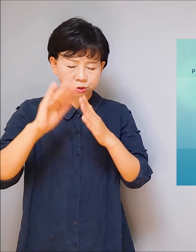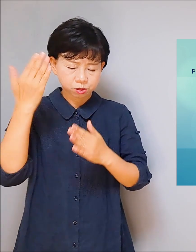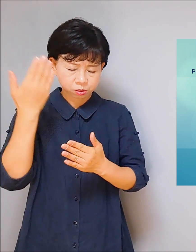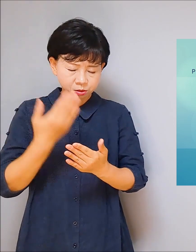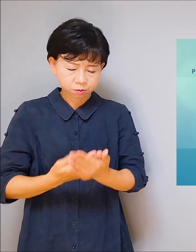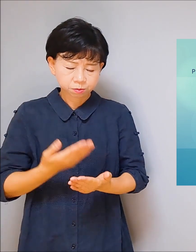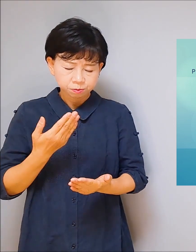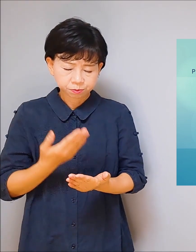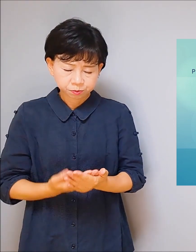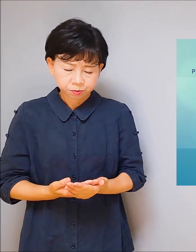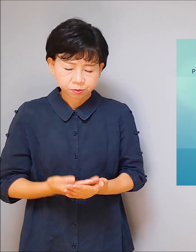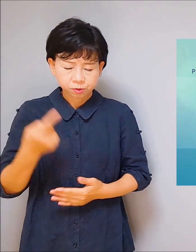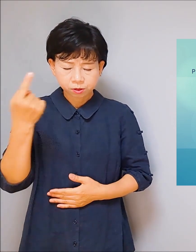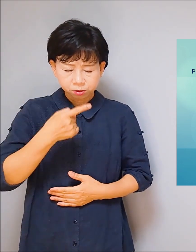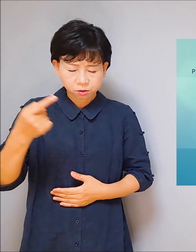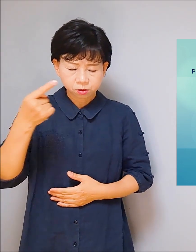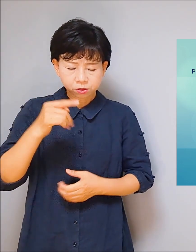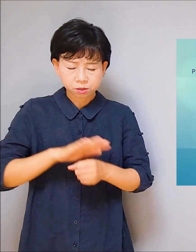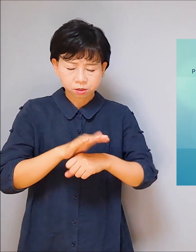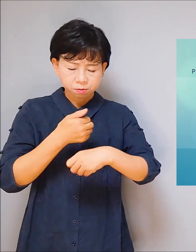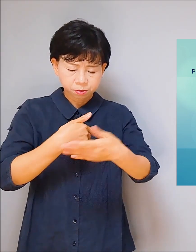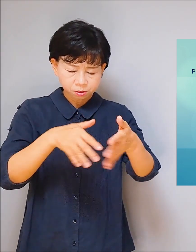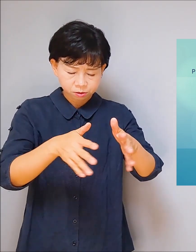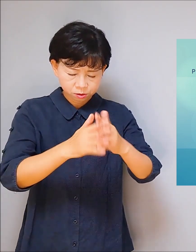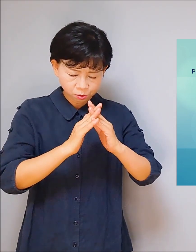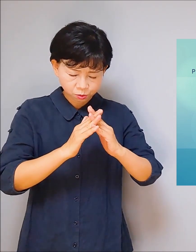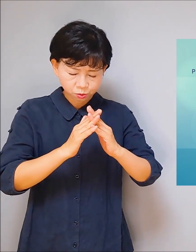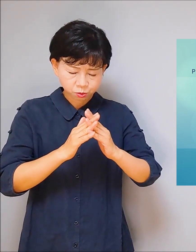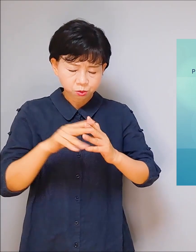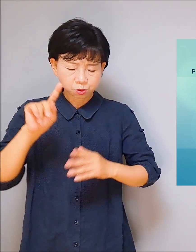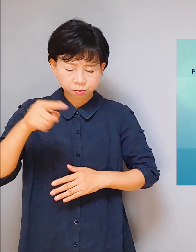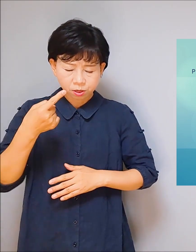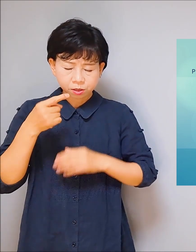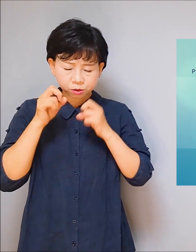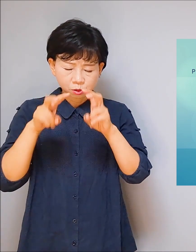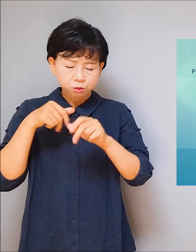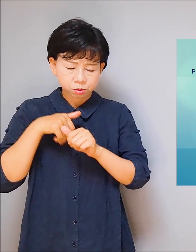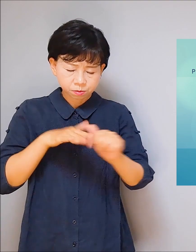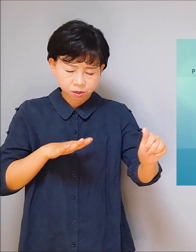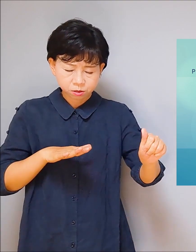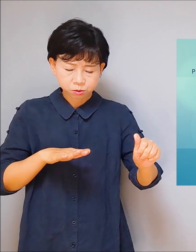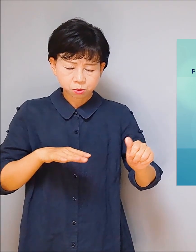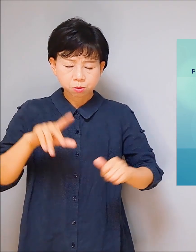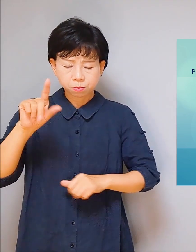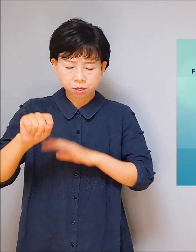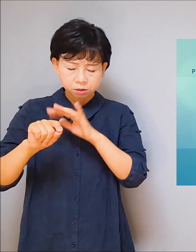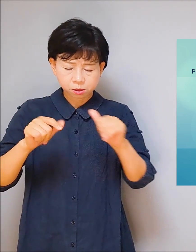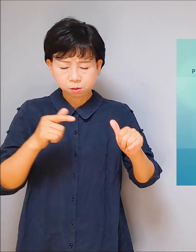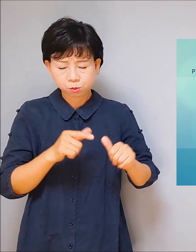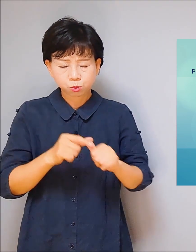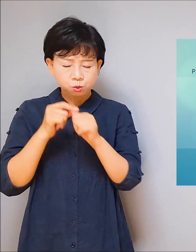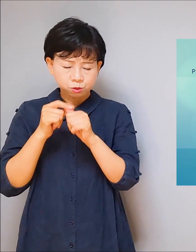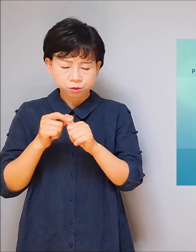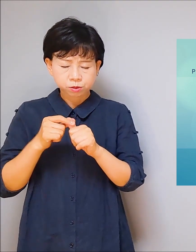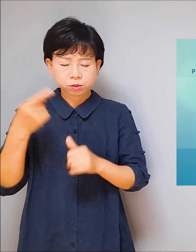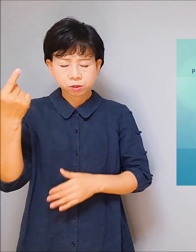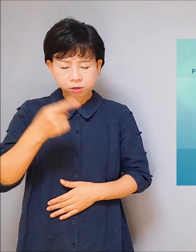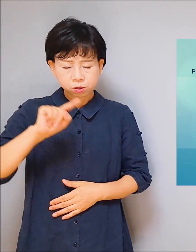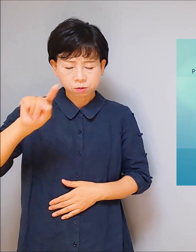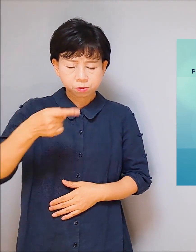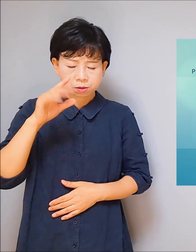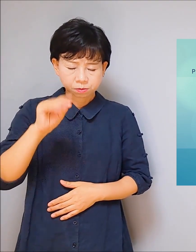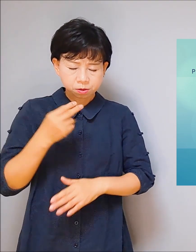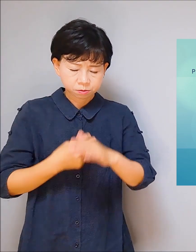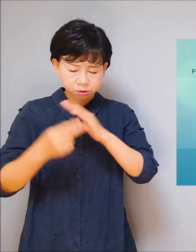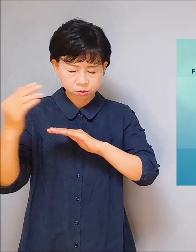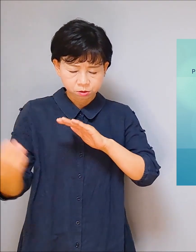하옵소서. 천개의 사랑방을 세우고 100명의 선교사를 파송하며 10,000명의 영혼을 구원하는 1100만 비전이